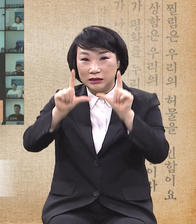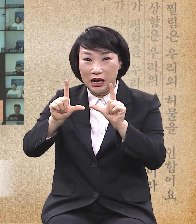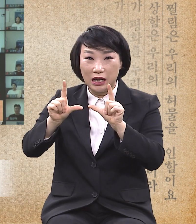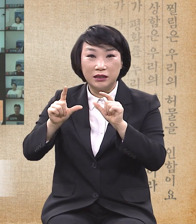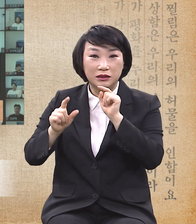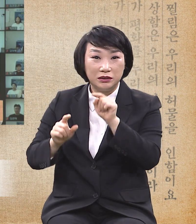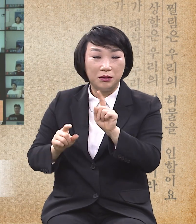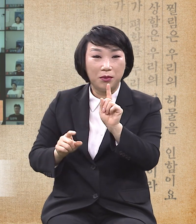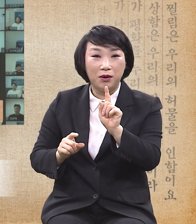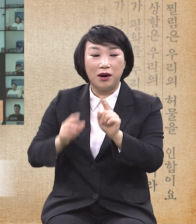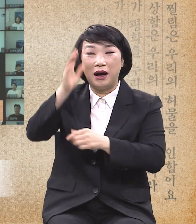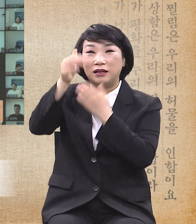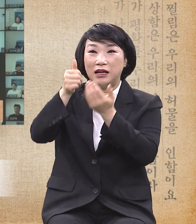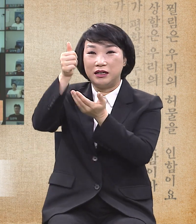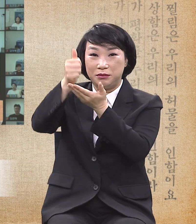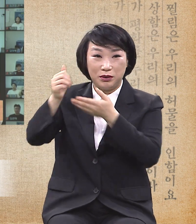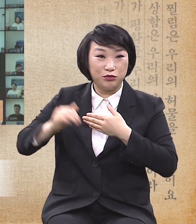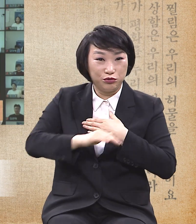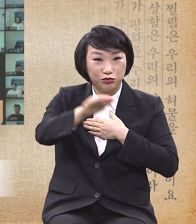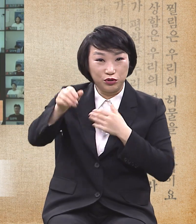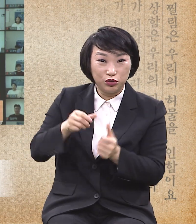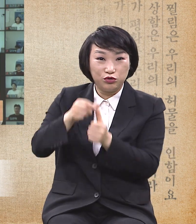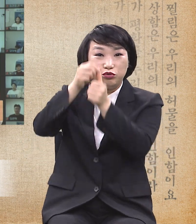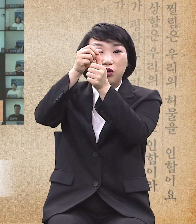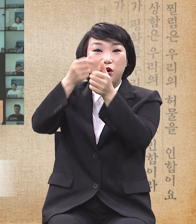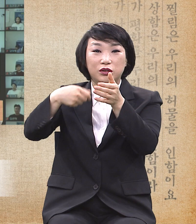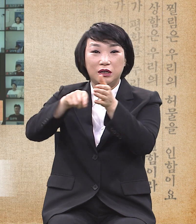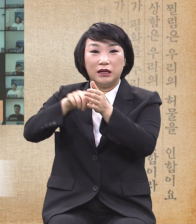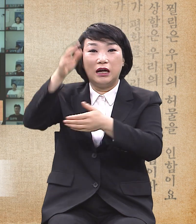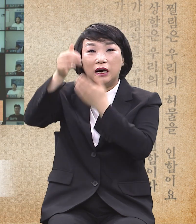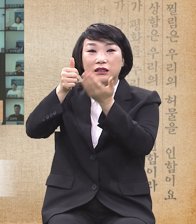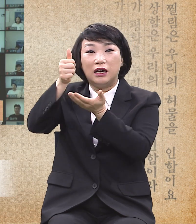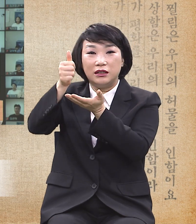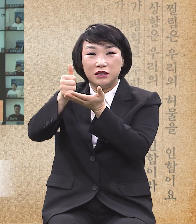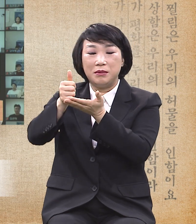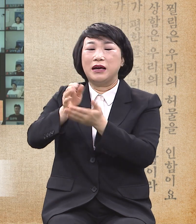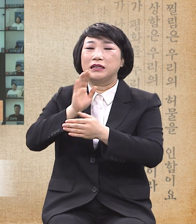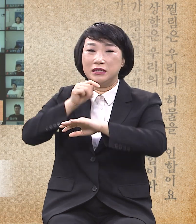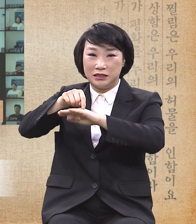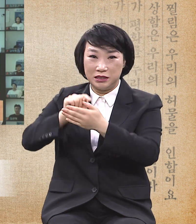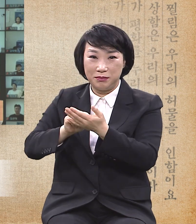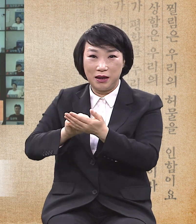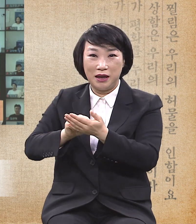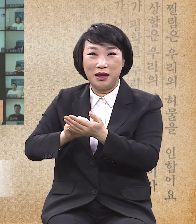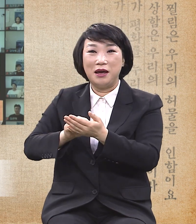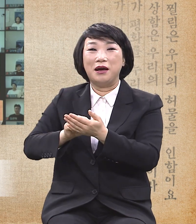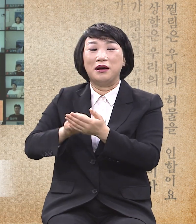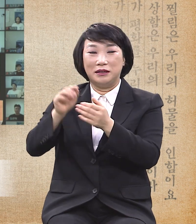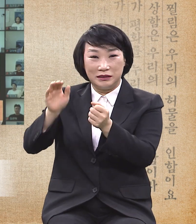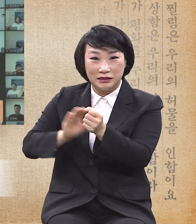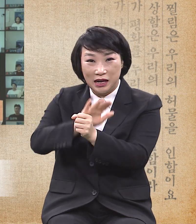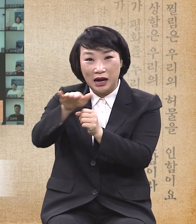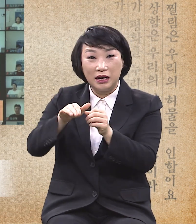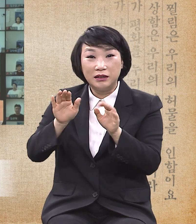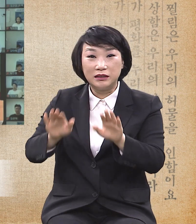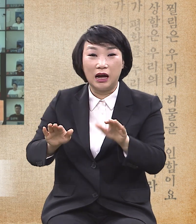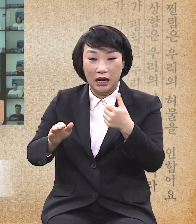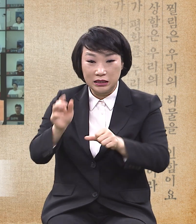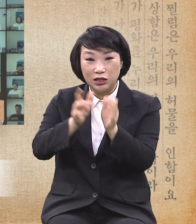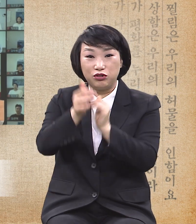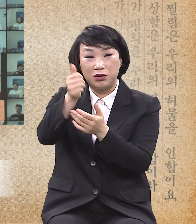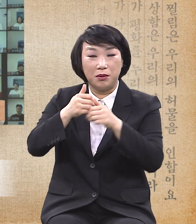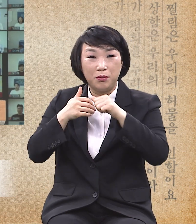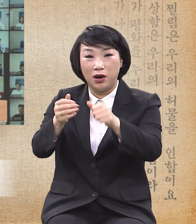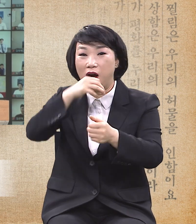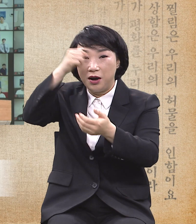되는 것은 하나님께서 우리를 살리려 하시는 하나님의 신실한 중심에 사랑하는 아들을